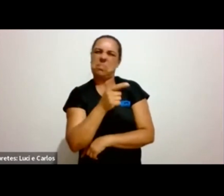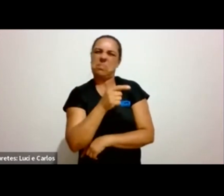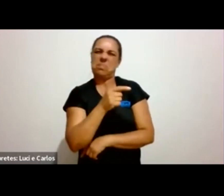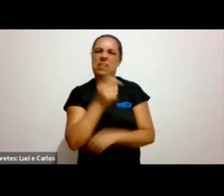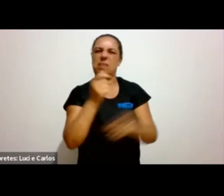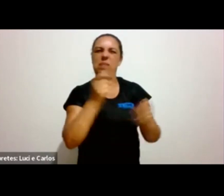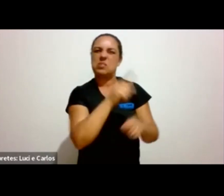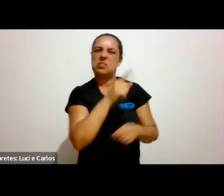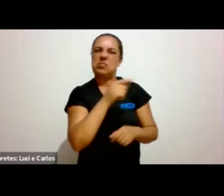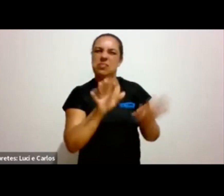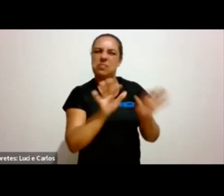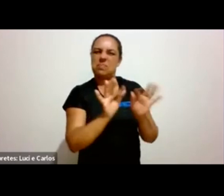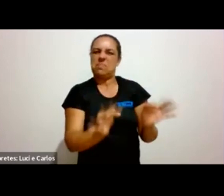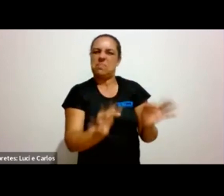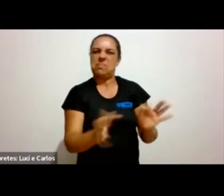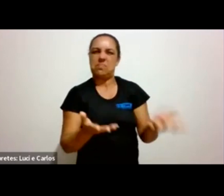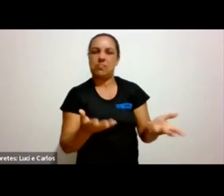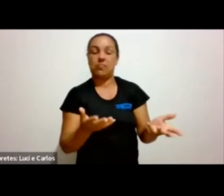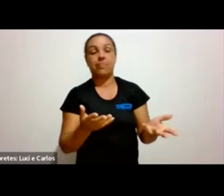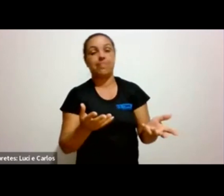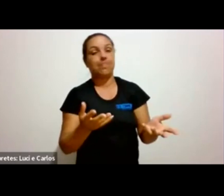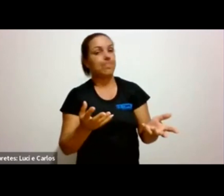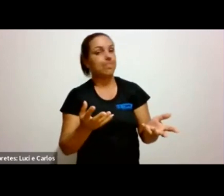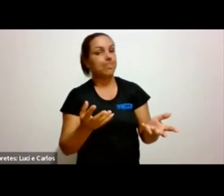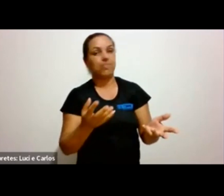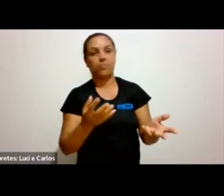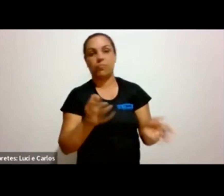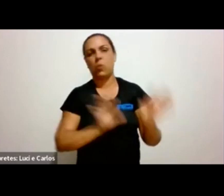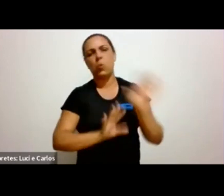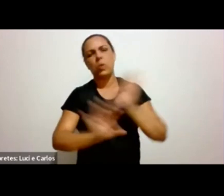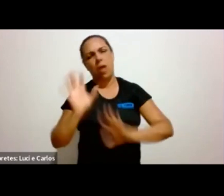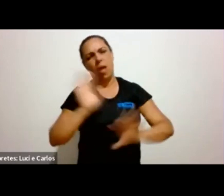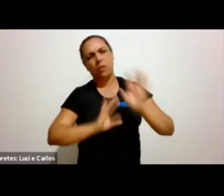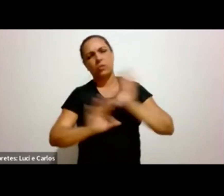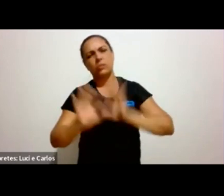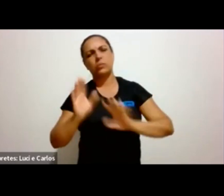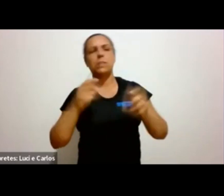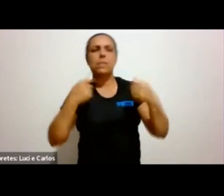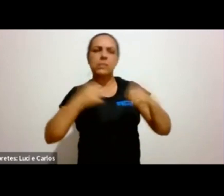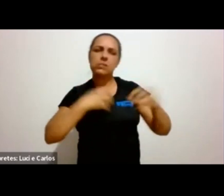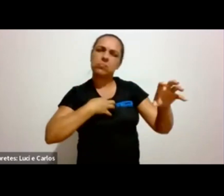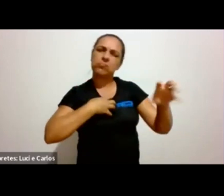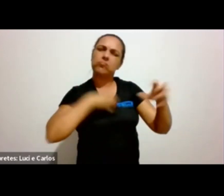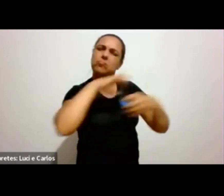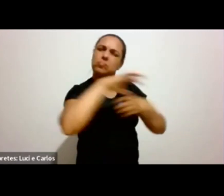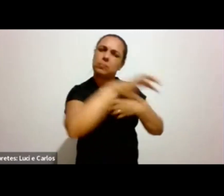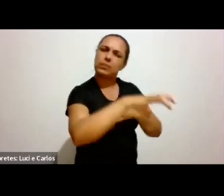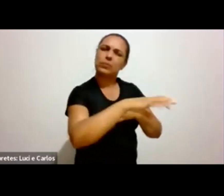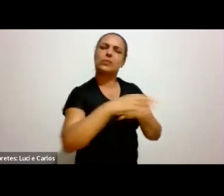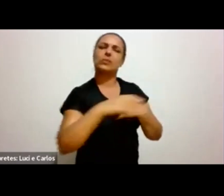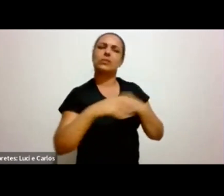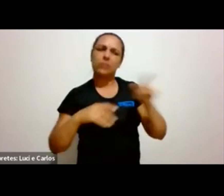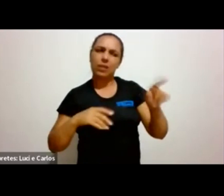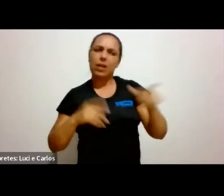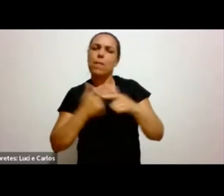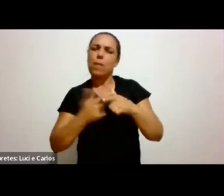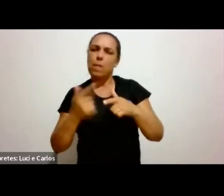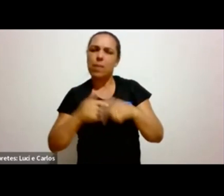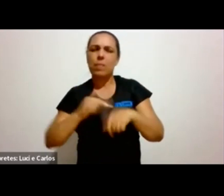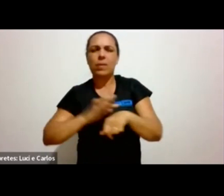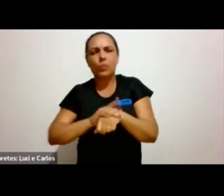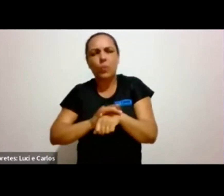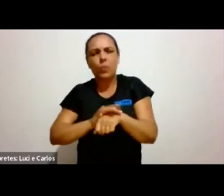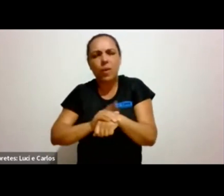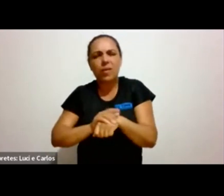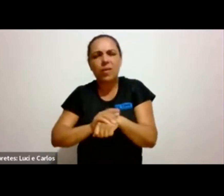né? Quem tem sabe disso, mas você que não tem, eu quero que você entenda